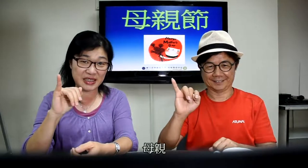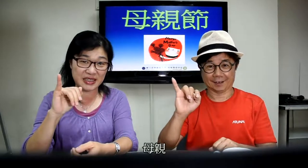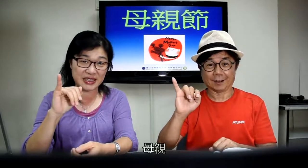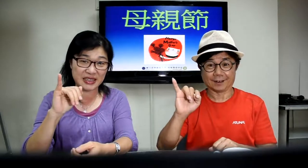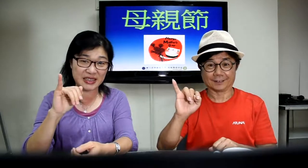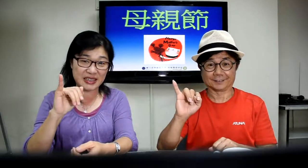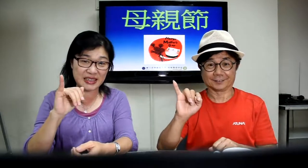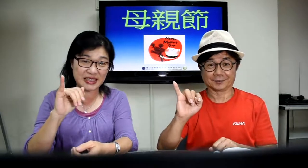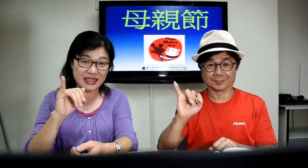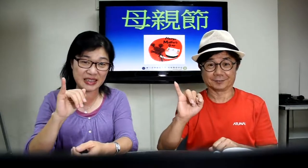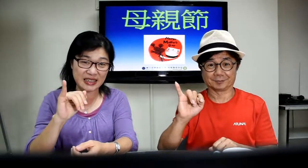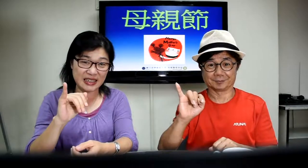母亲